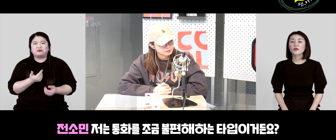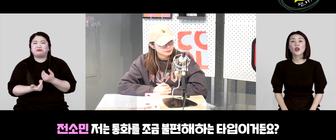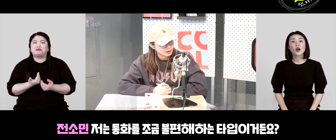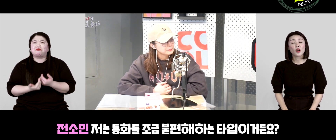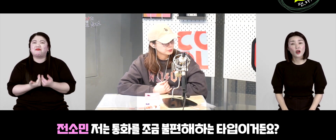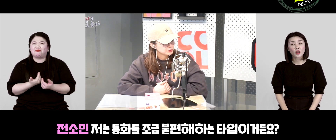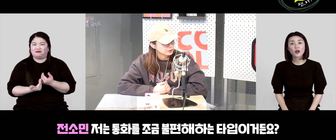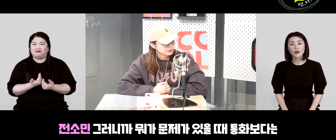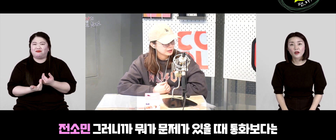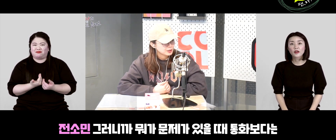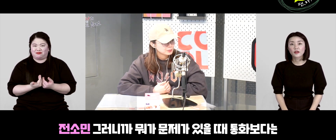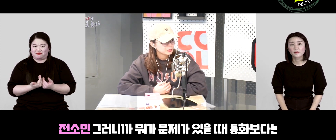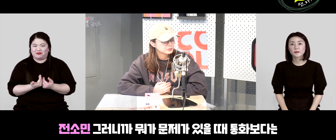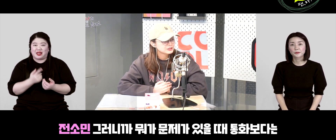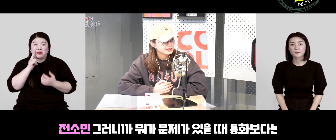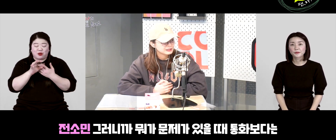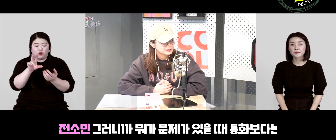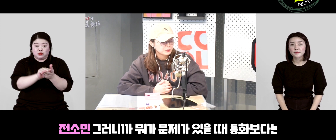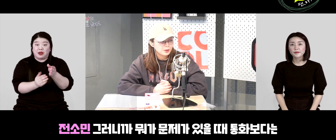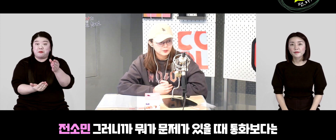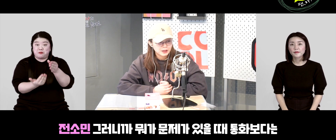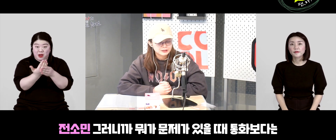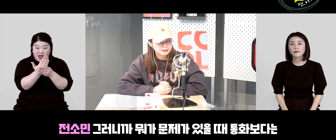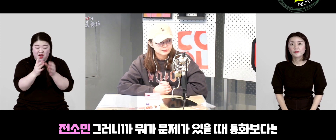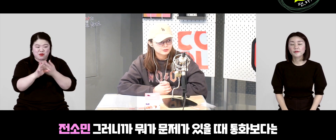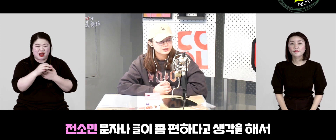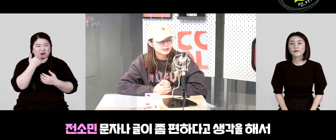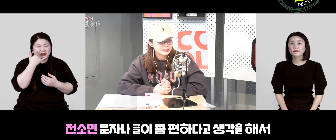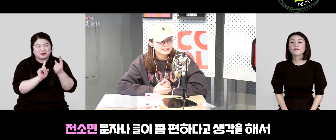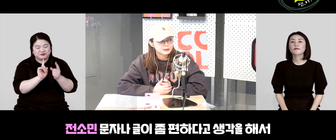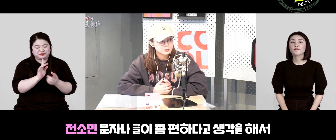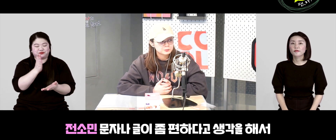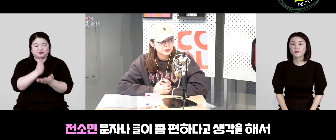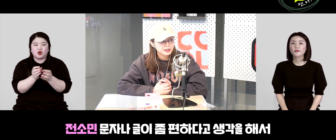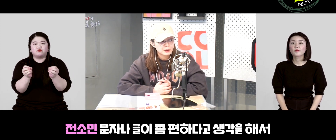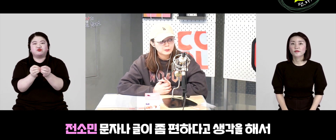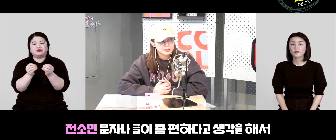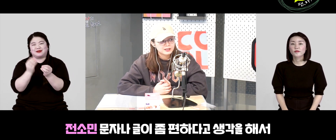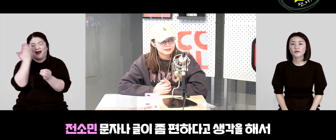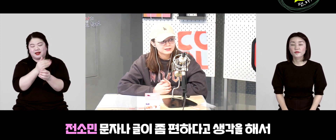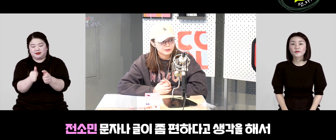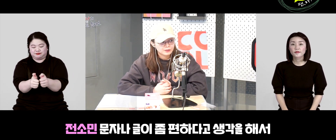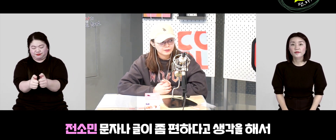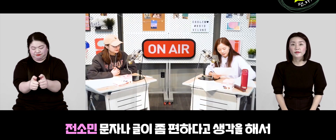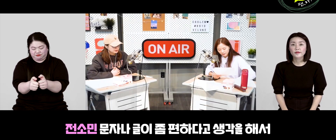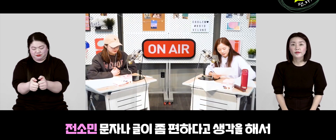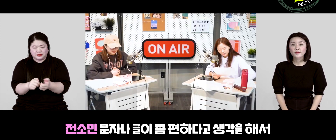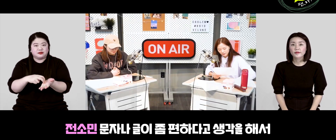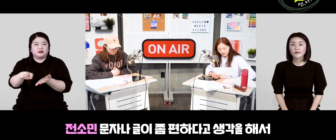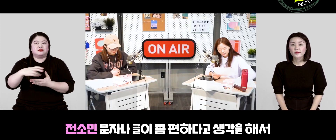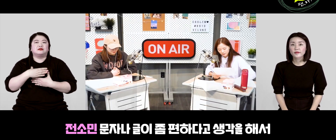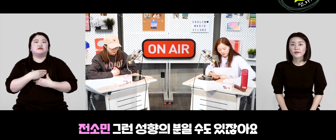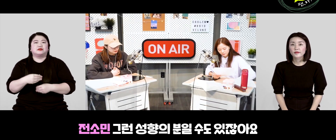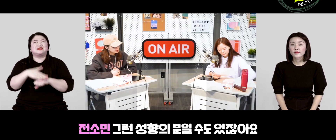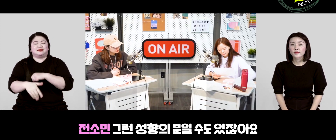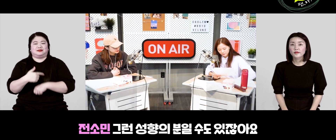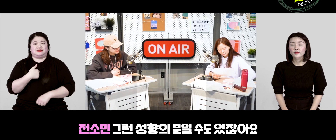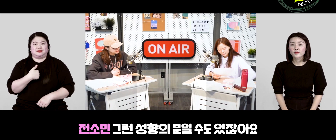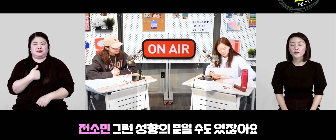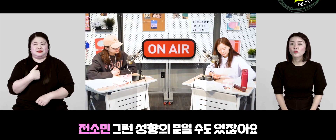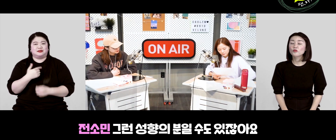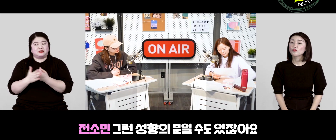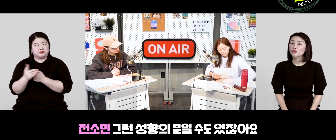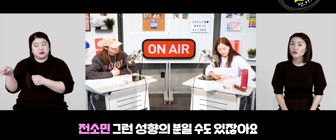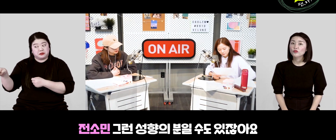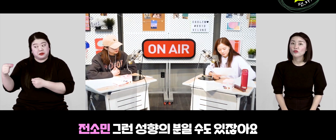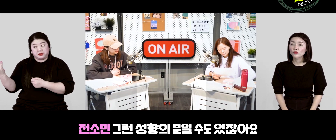불편해하는 타입이거든요. 그러니까 뭔가 문제가 있을 때 통화보다는 문자나 글이 좀 편하다고 생각을 해서 그런